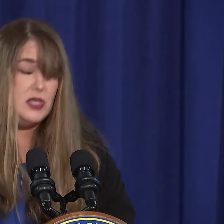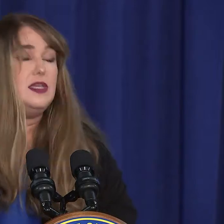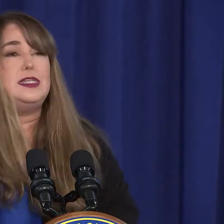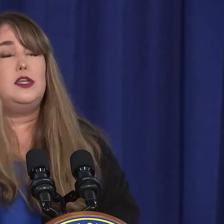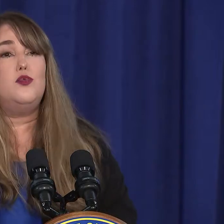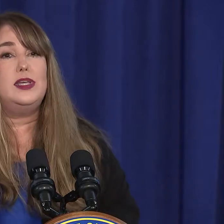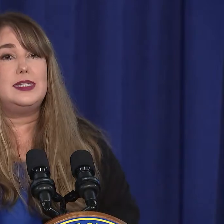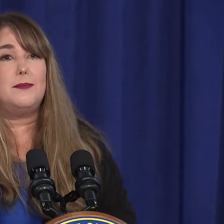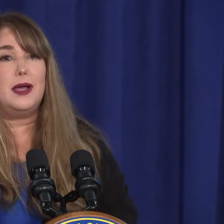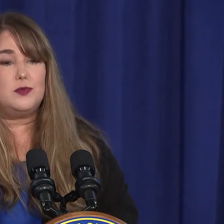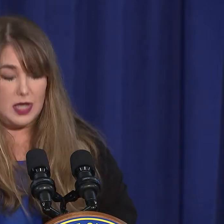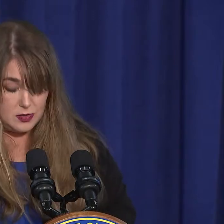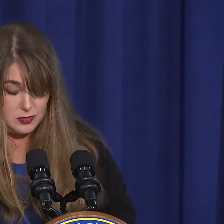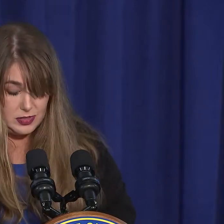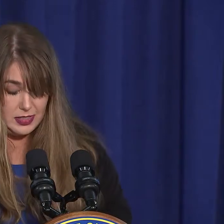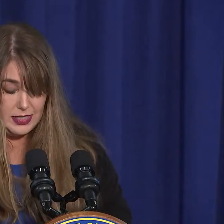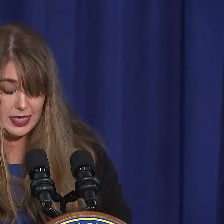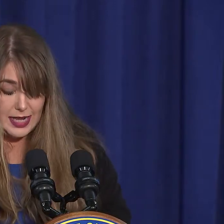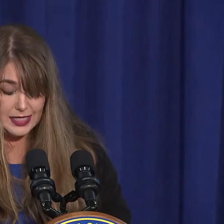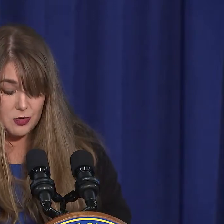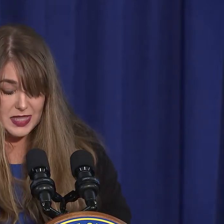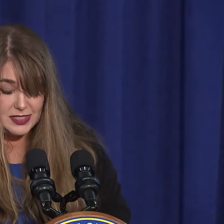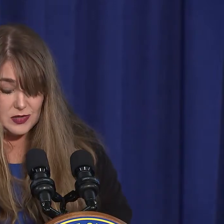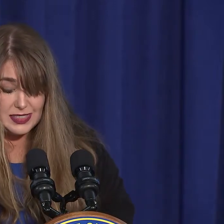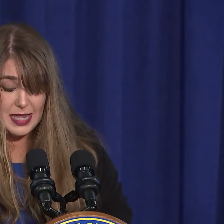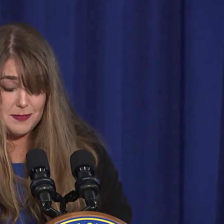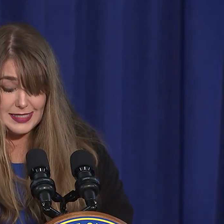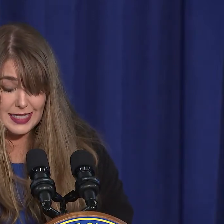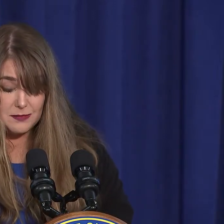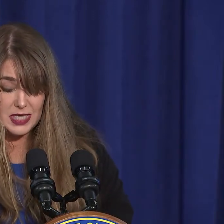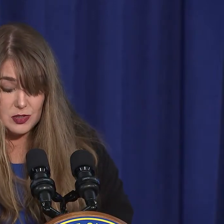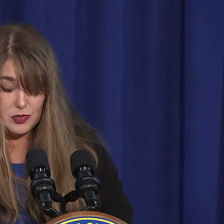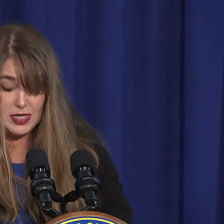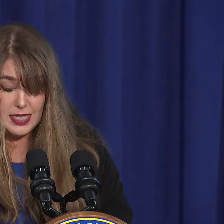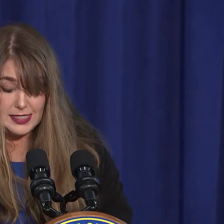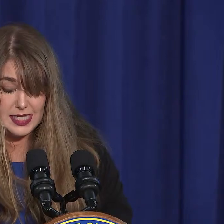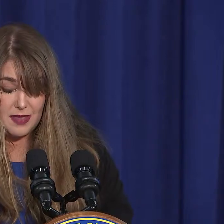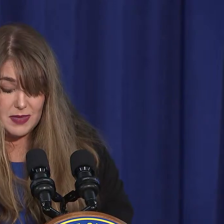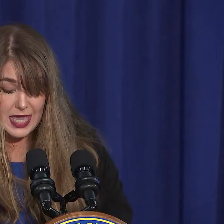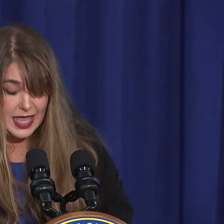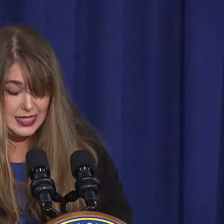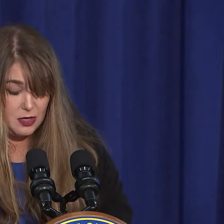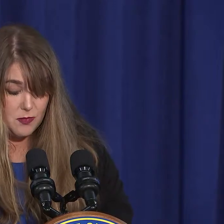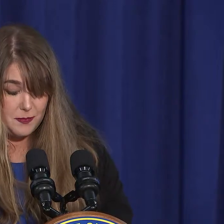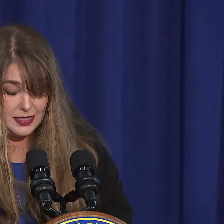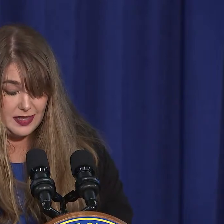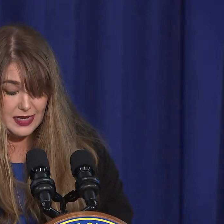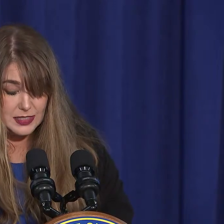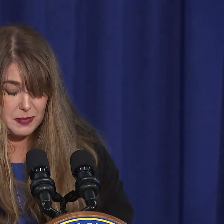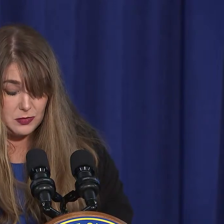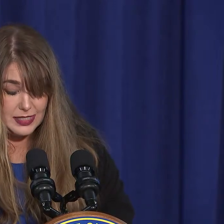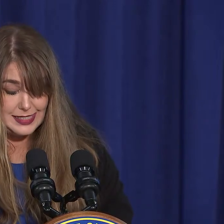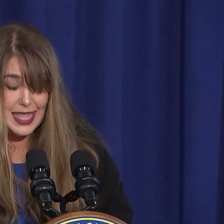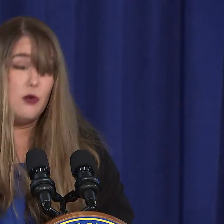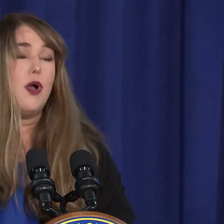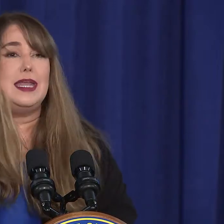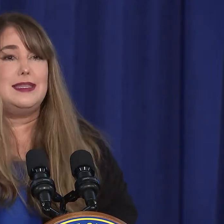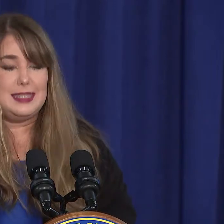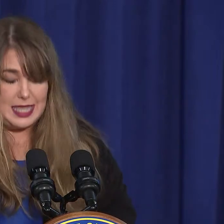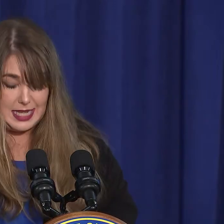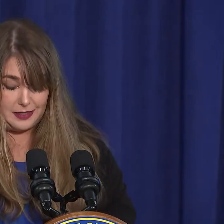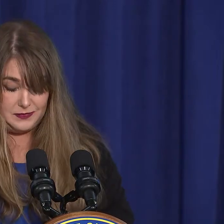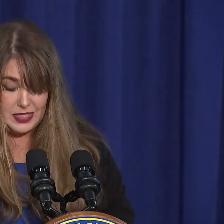razones, inclusive si no están vacunados. Las recomendaciones de enmascaramiento siguen vigentes como parte de las pautas